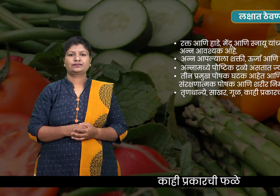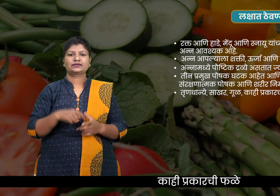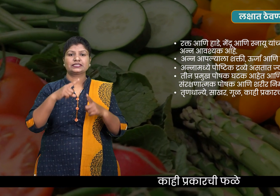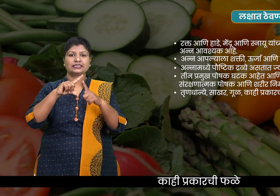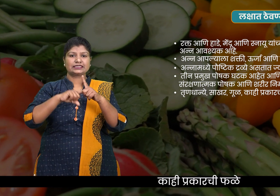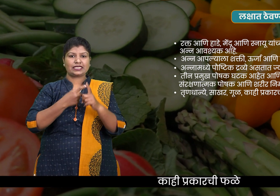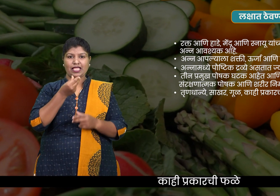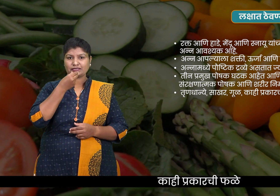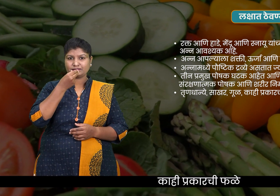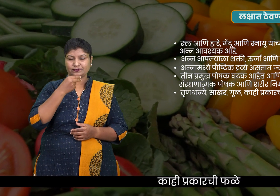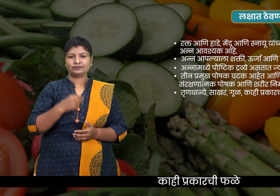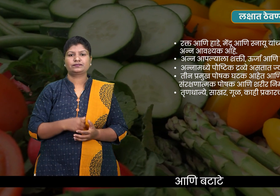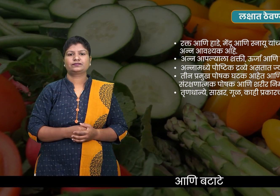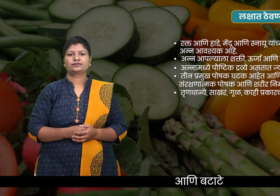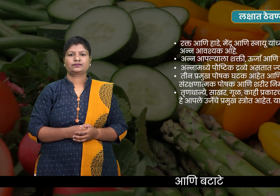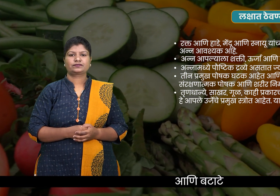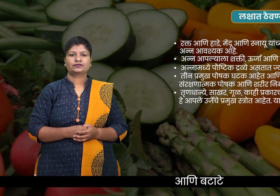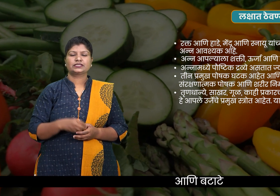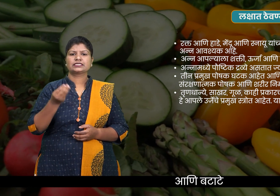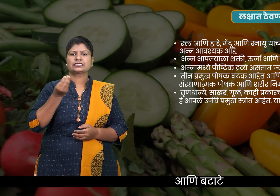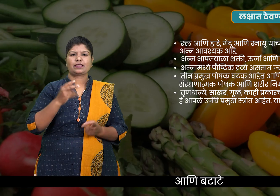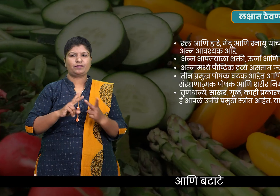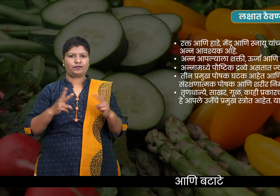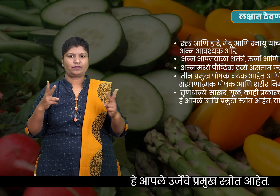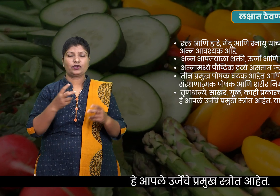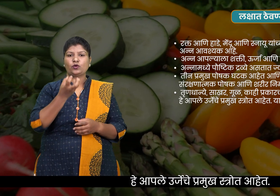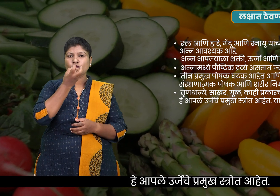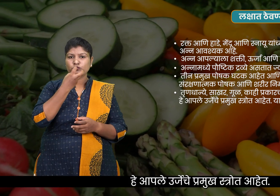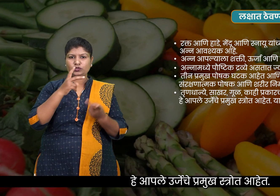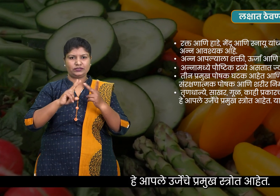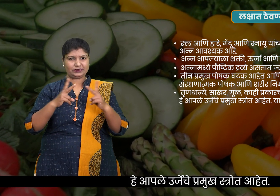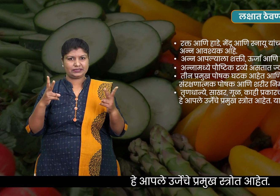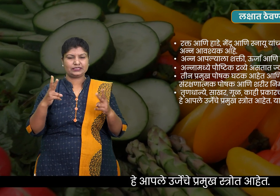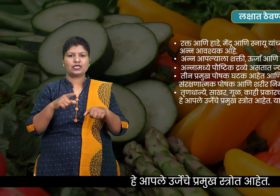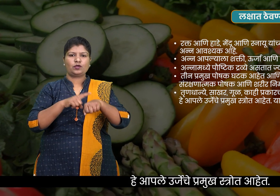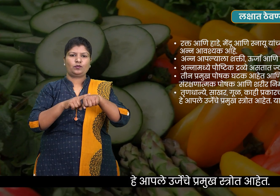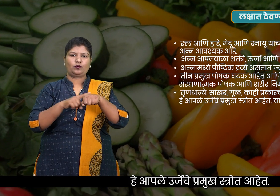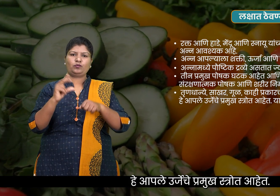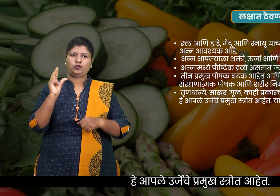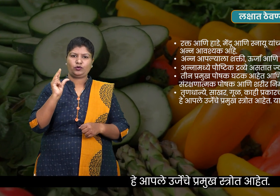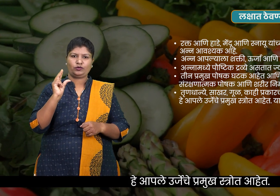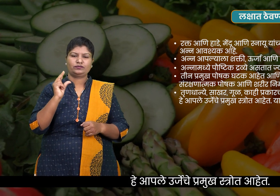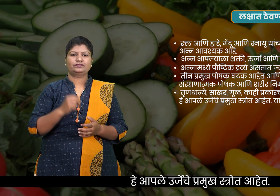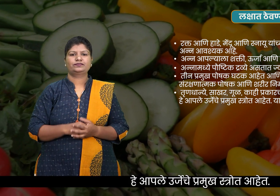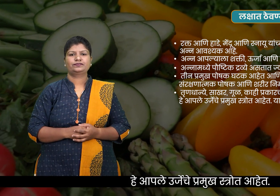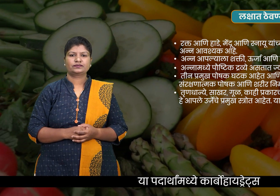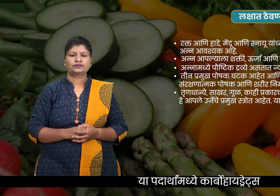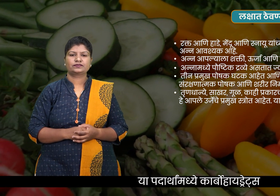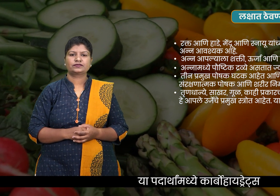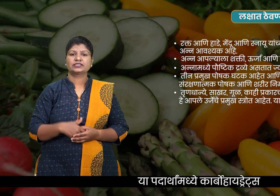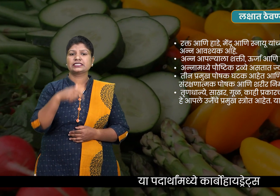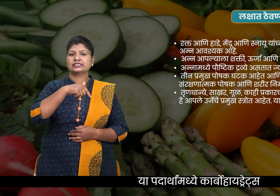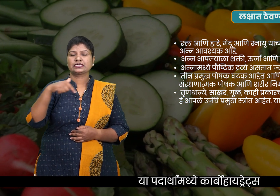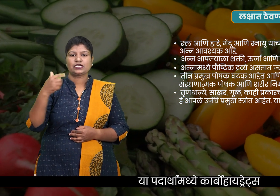काही प्रकारची फळे आणि बटाटे हे आपले ऊर्जेचे प्रमुख स्रोत आहेत.